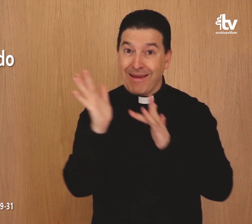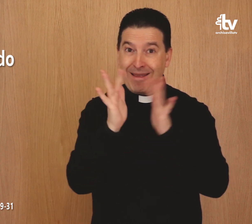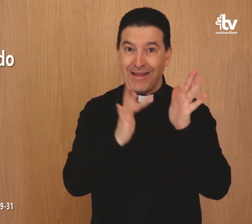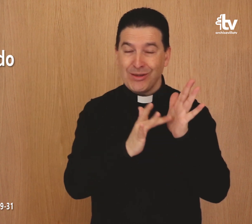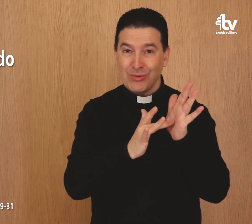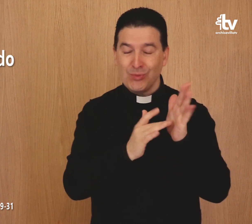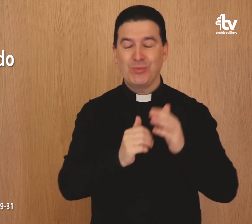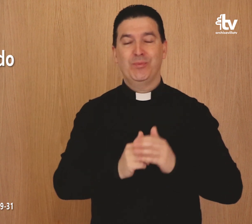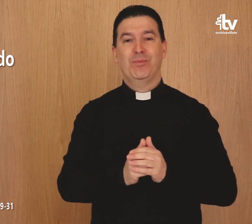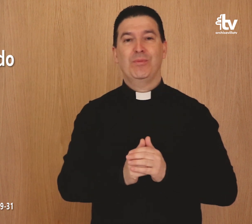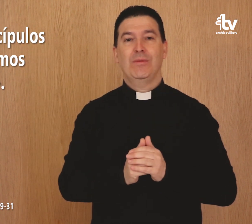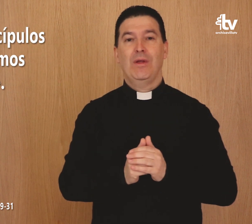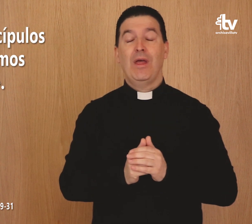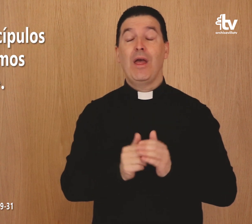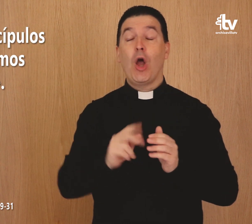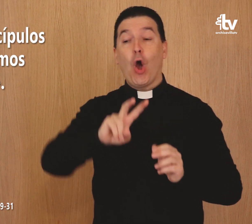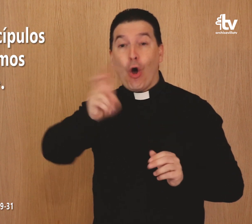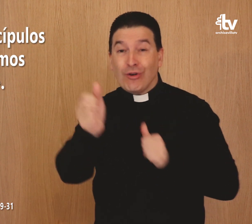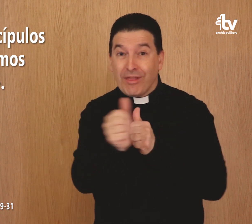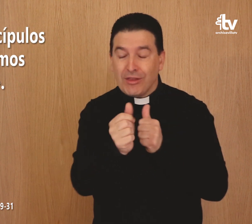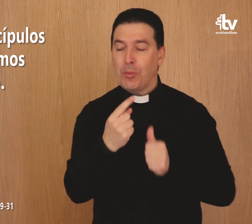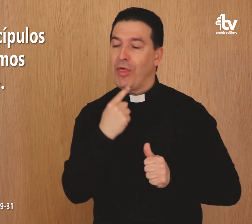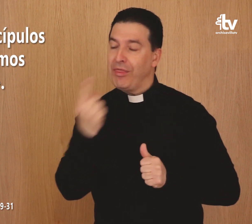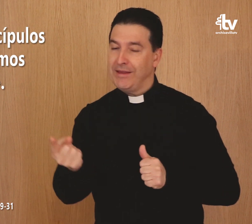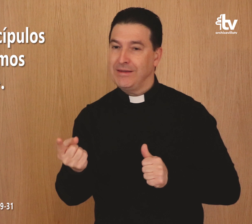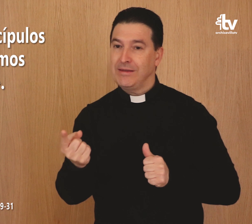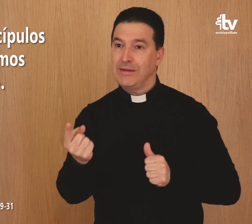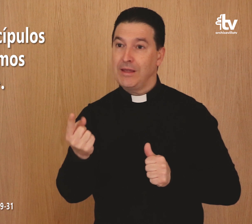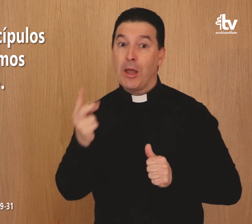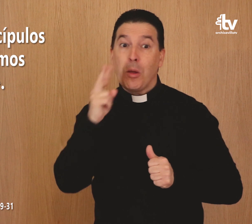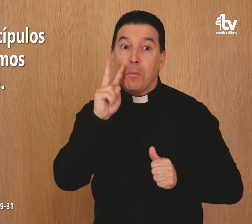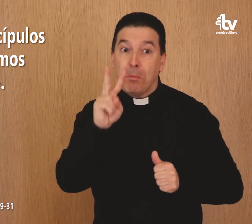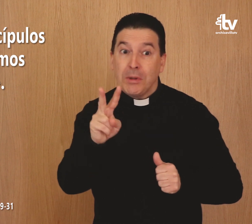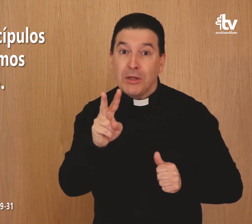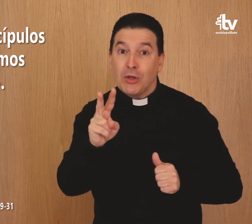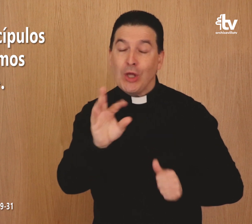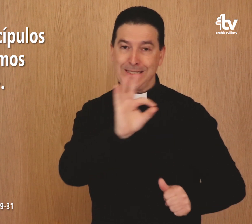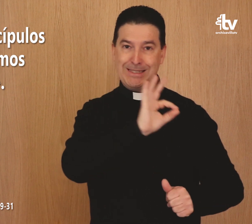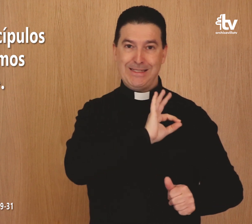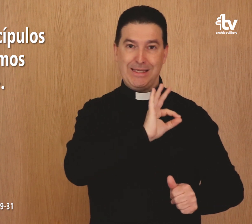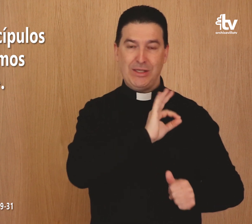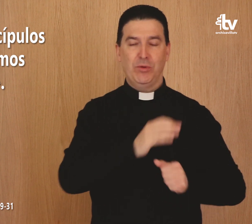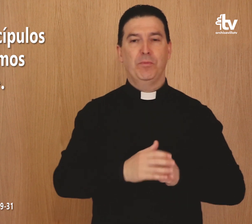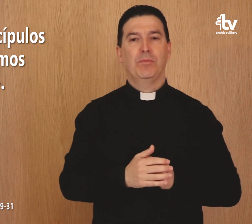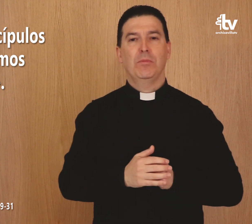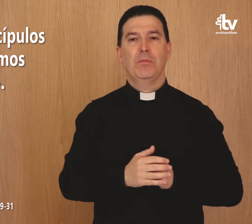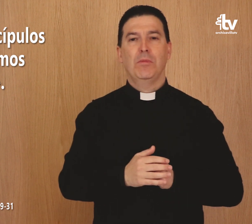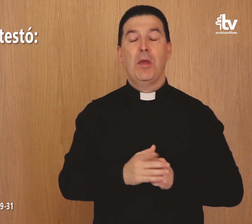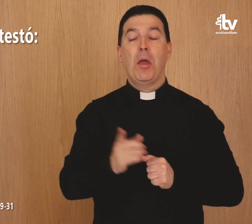Jesús. Y los otros discípulos le decían: «Hemos visto al Señor». Pero